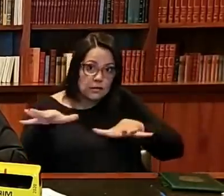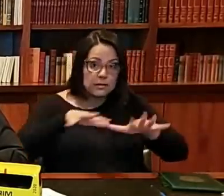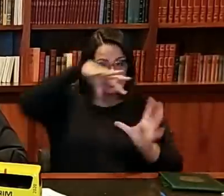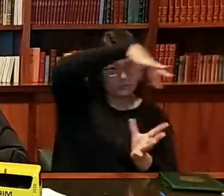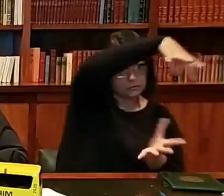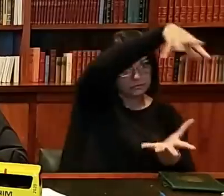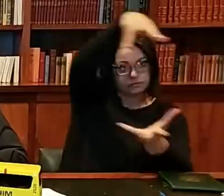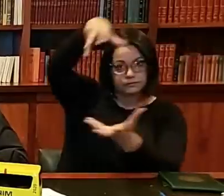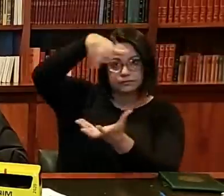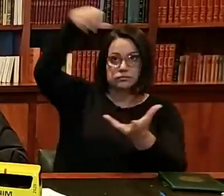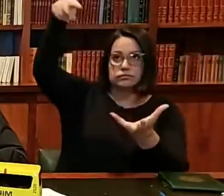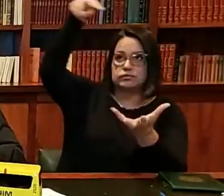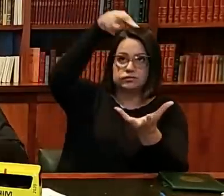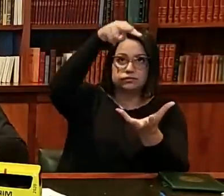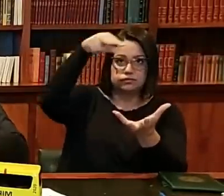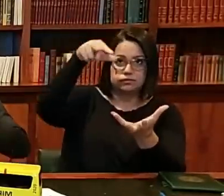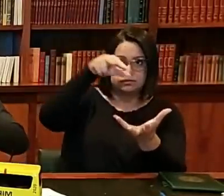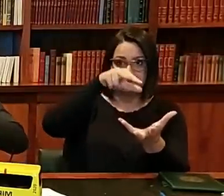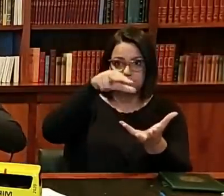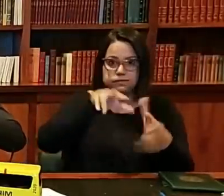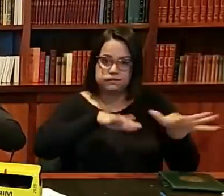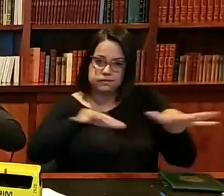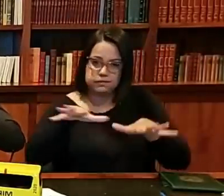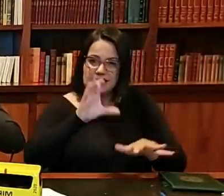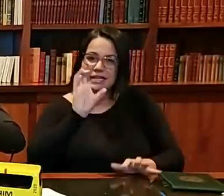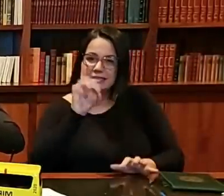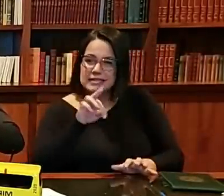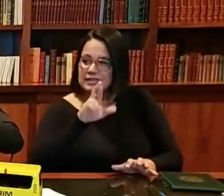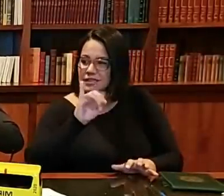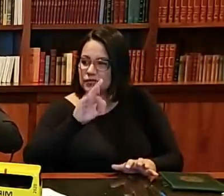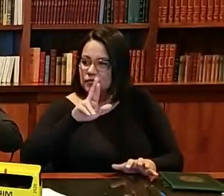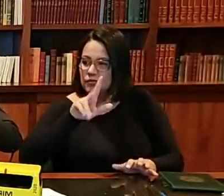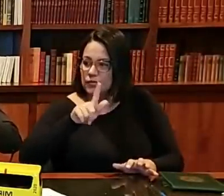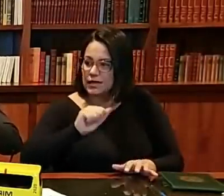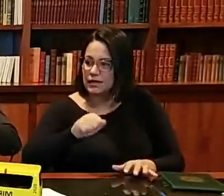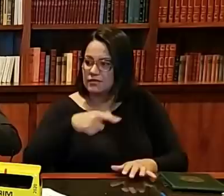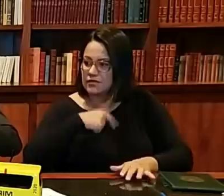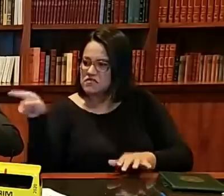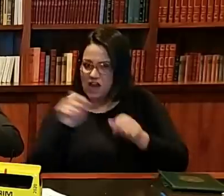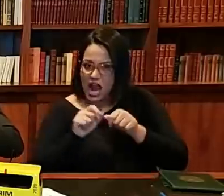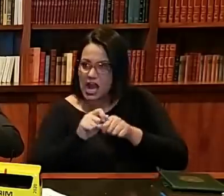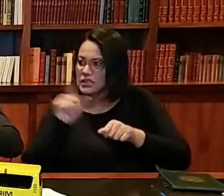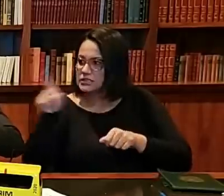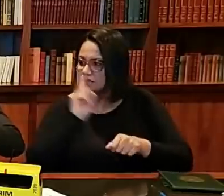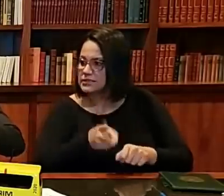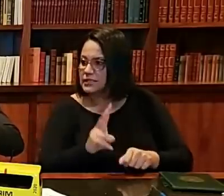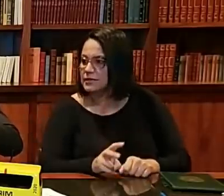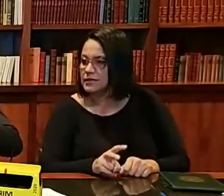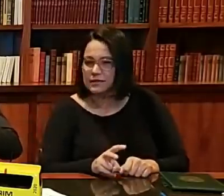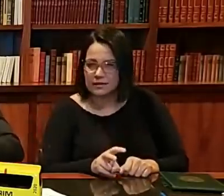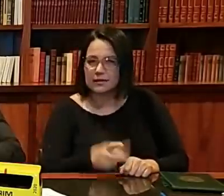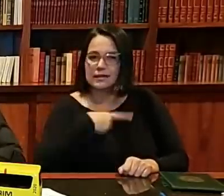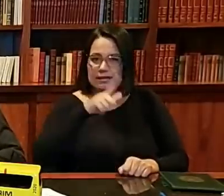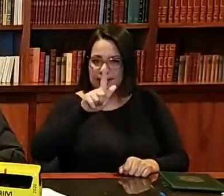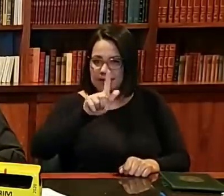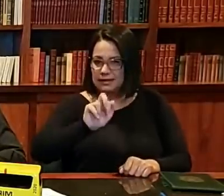imaginar que a aceleração centrípeta ali, ela contrabalança, faz um contrabalanço. Você fica fazendo isso aqui, é isso? É assim? É assim? É, você está o tempo todo. Então tem a